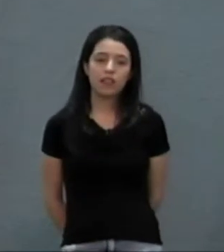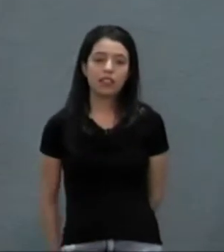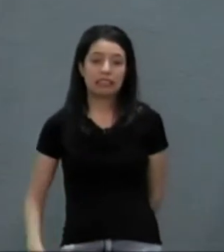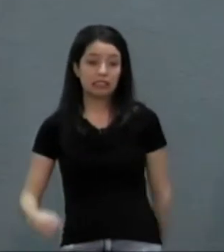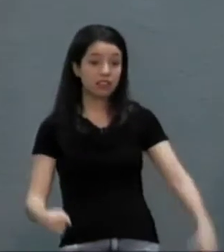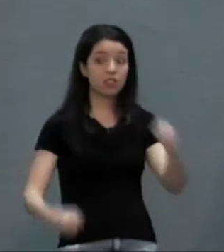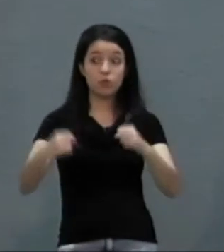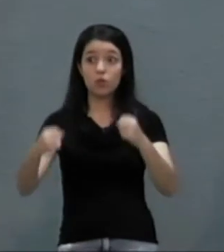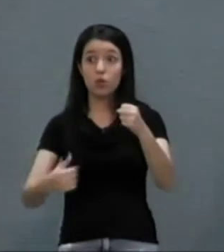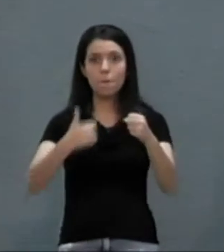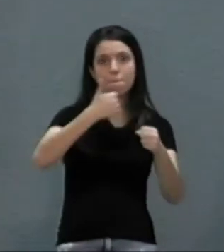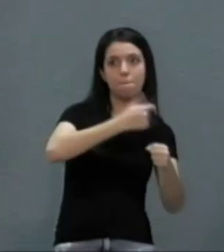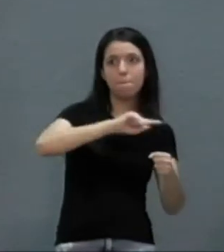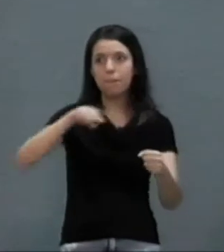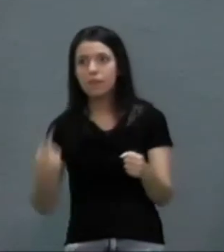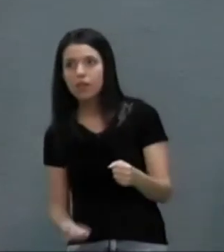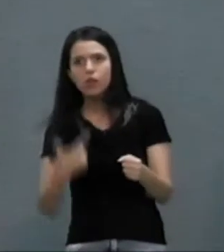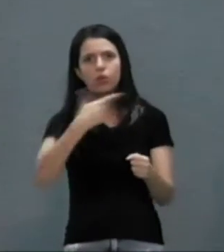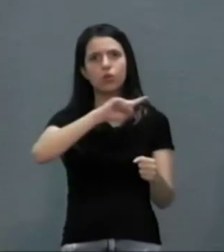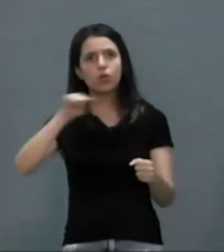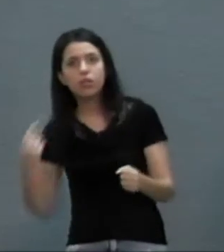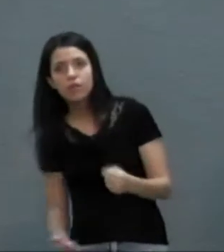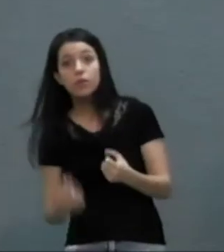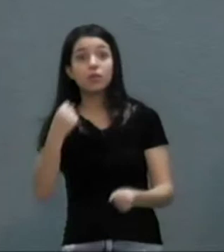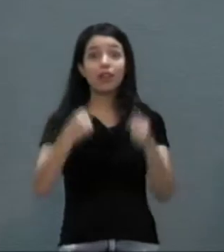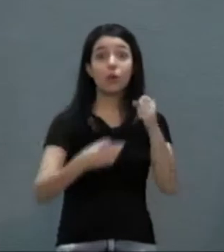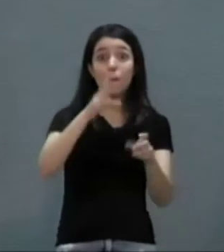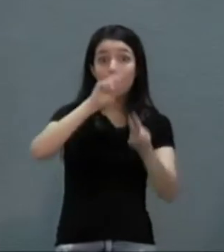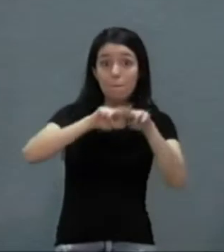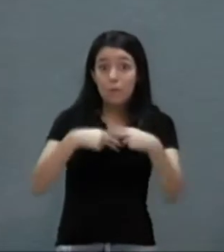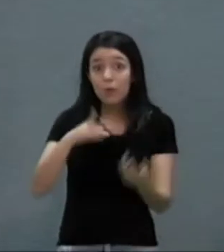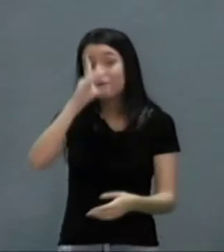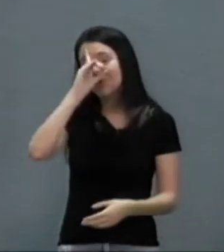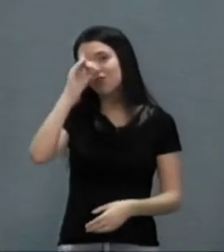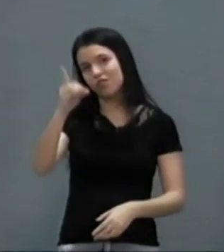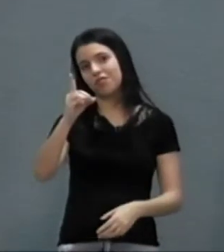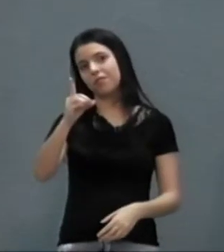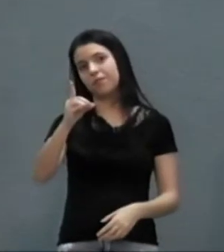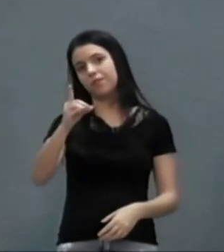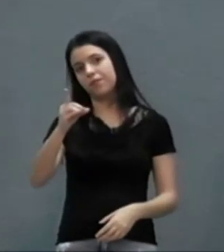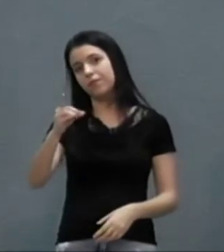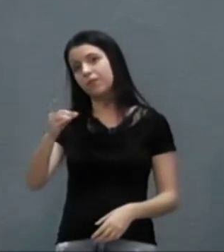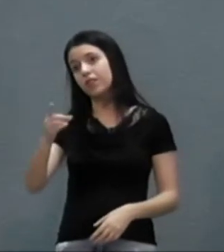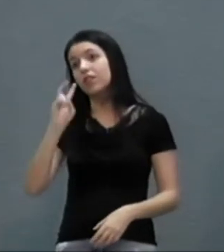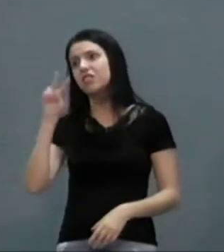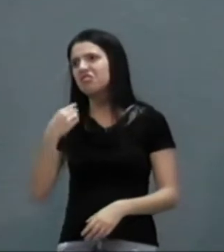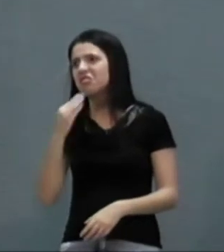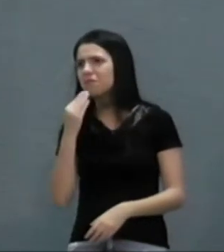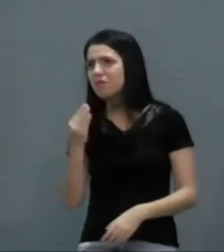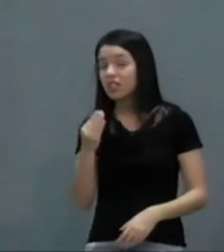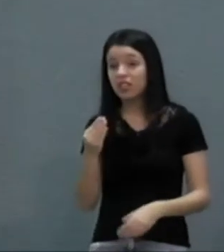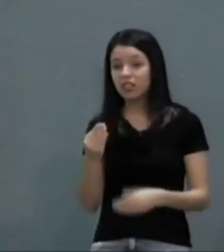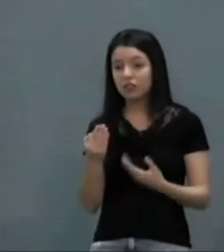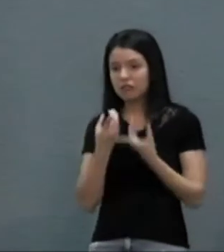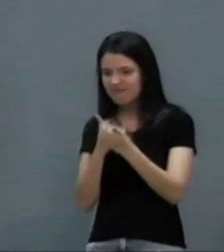dia, a 7 principalmente, e os moradores brigando, cobrando com os vereadores. Os vereadores não estão fazendo nada, não estão cobrando,